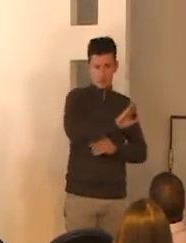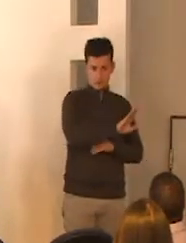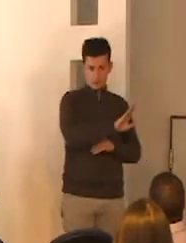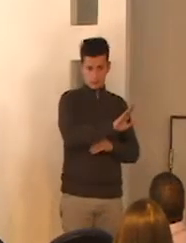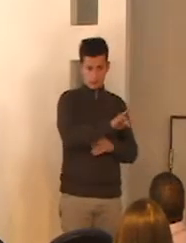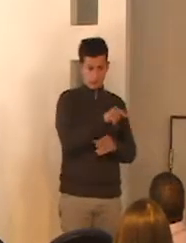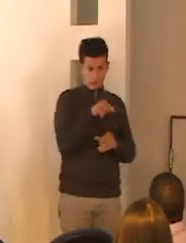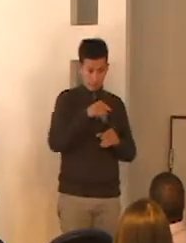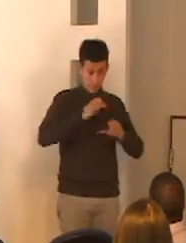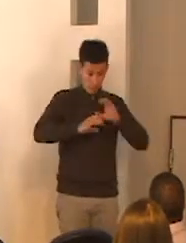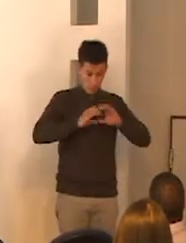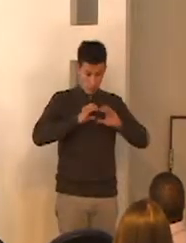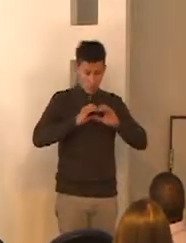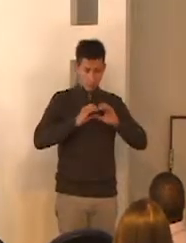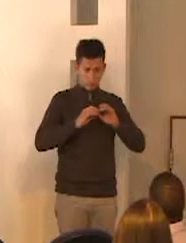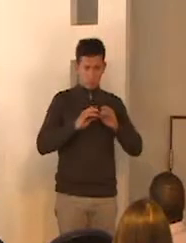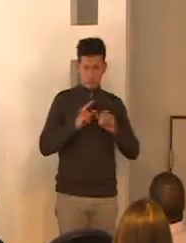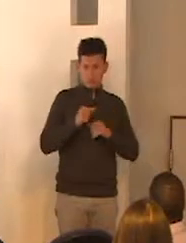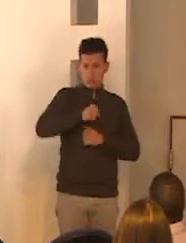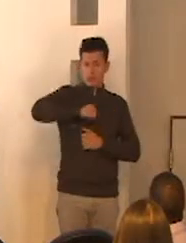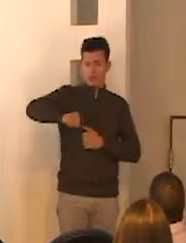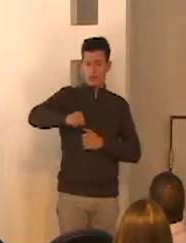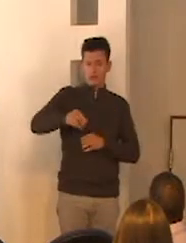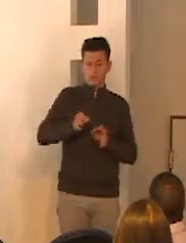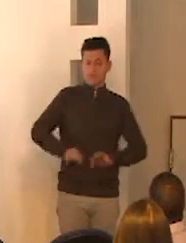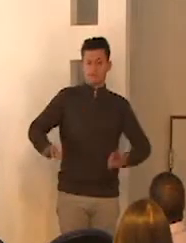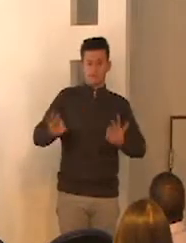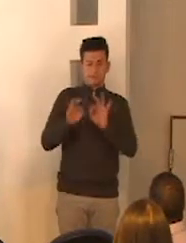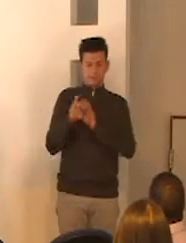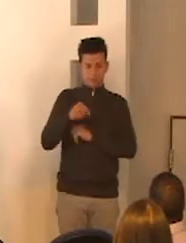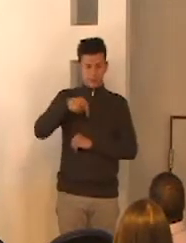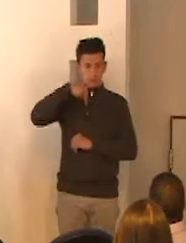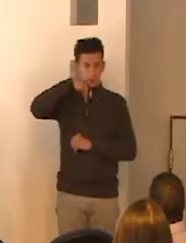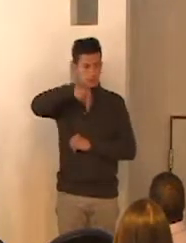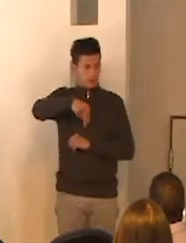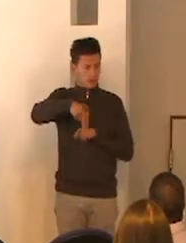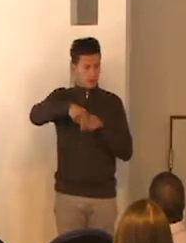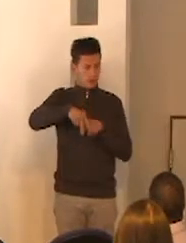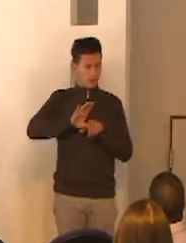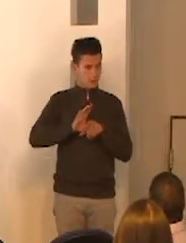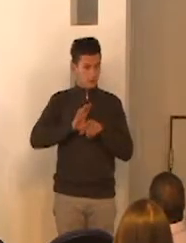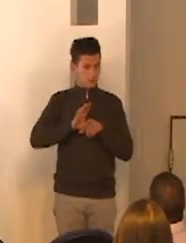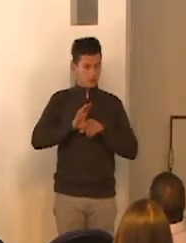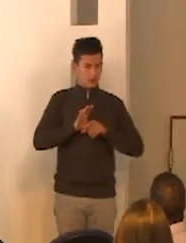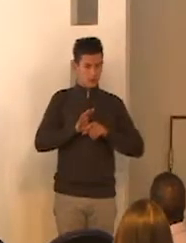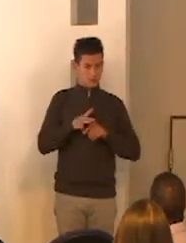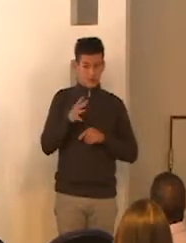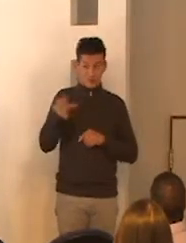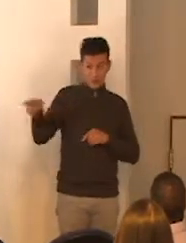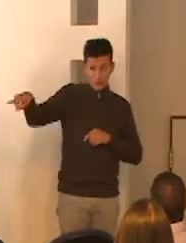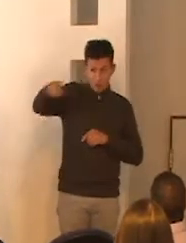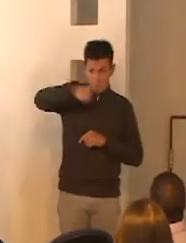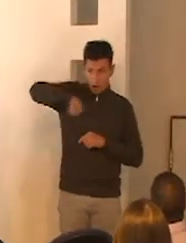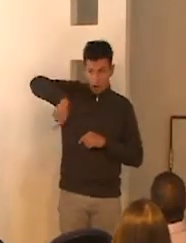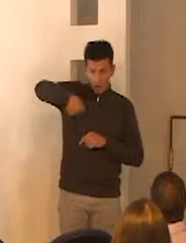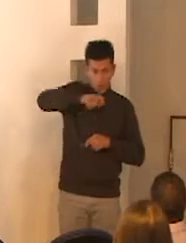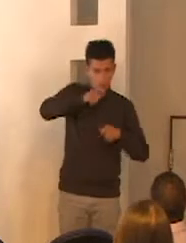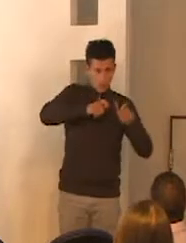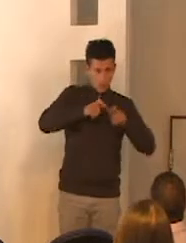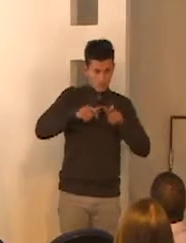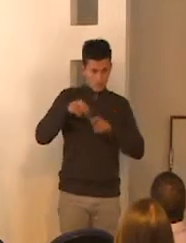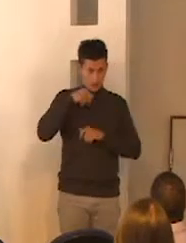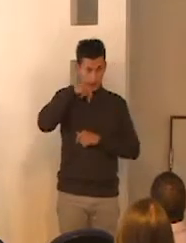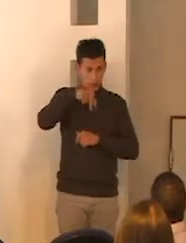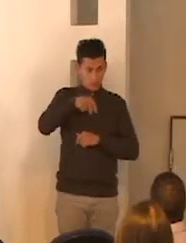tema de derecho fundamental de los seres humanos. Todos los seres humanos tenemos derecho